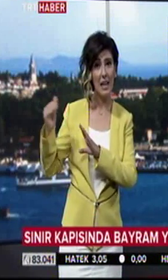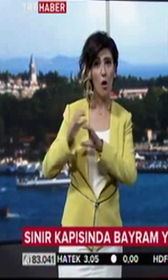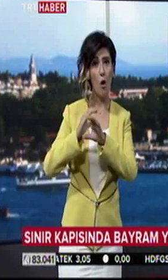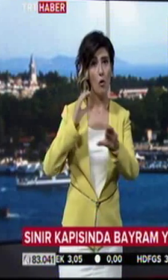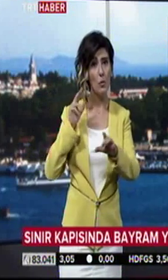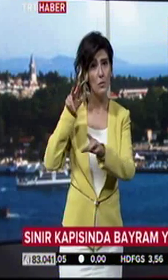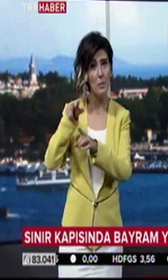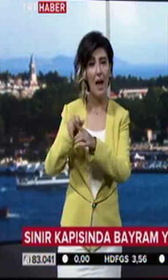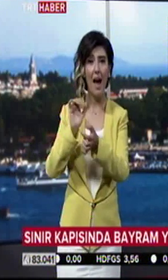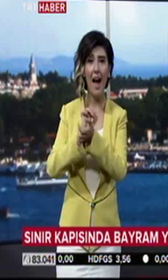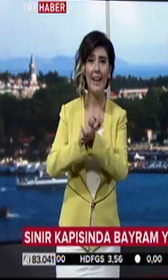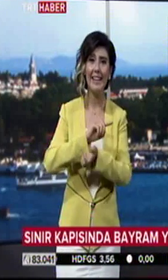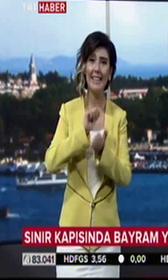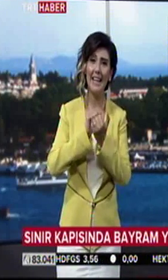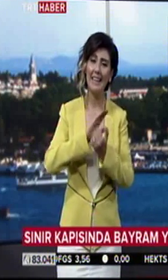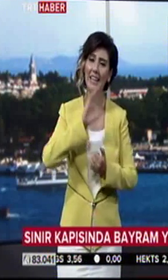binerek ailelerinin yanına gidiyor.